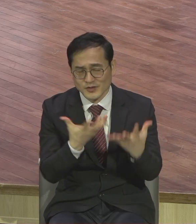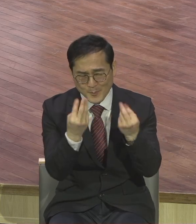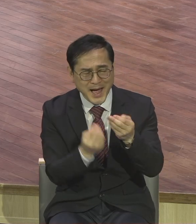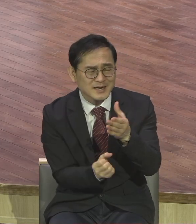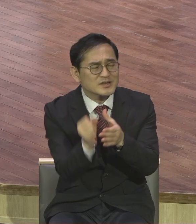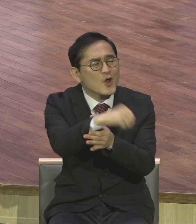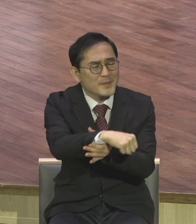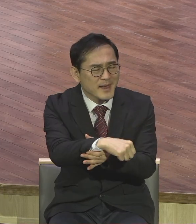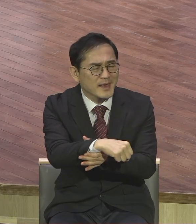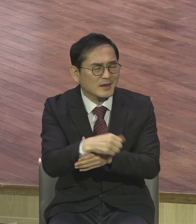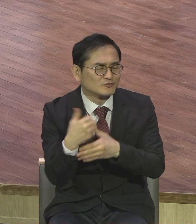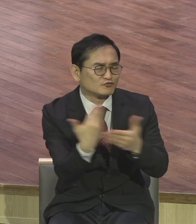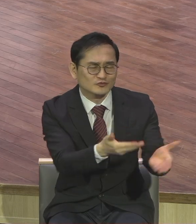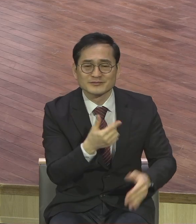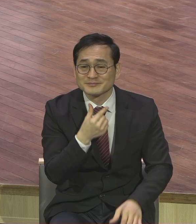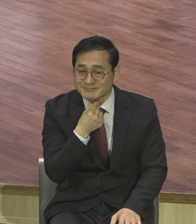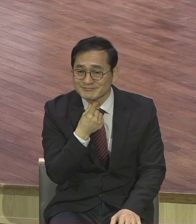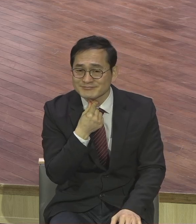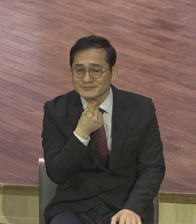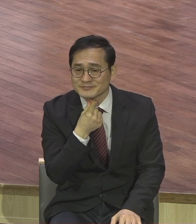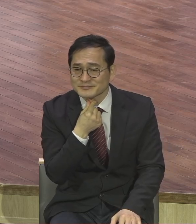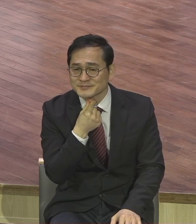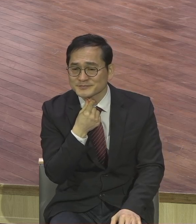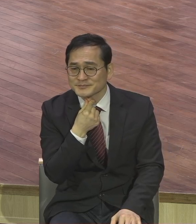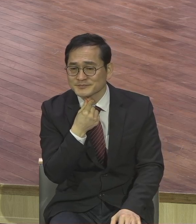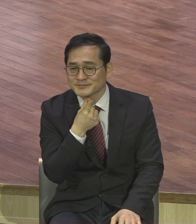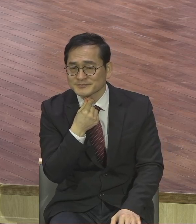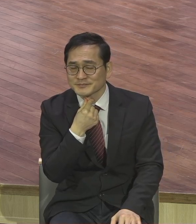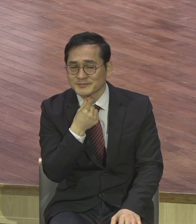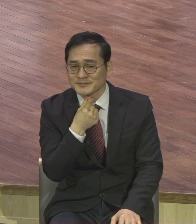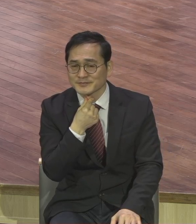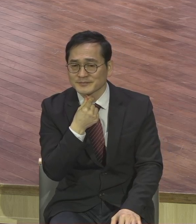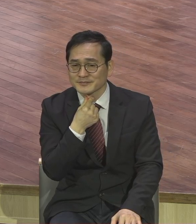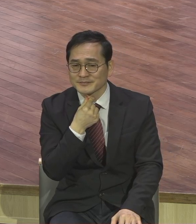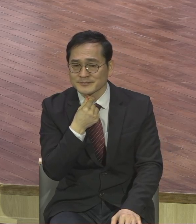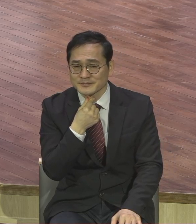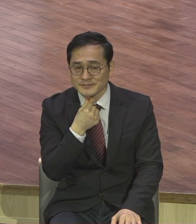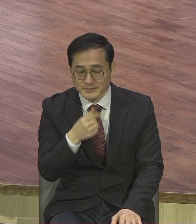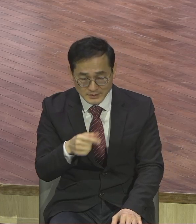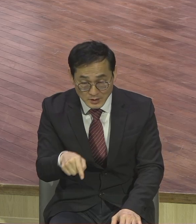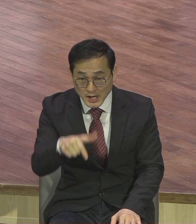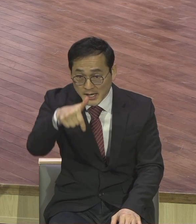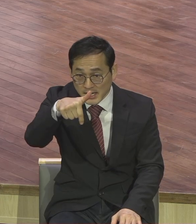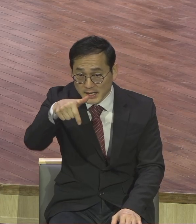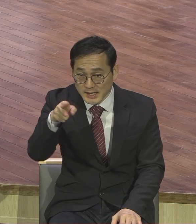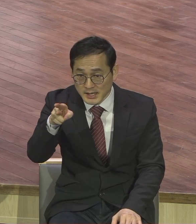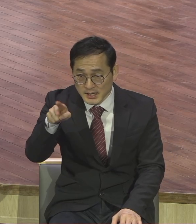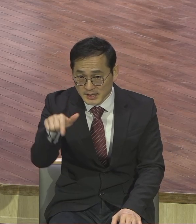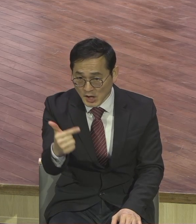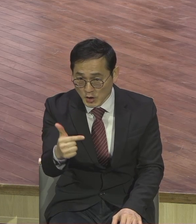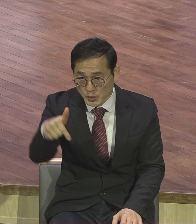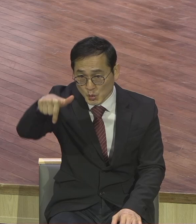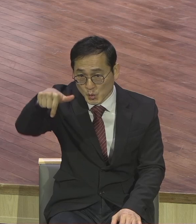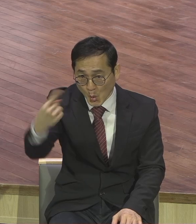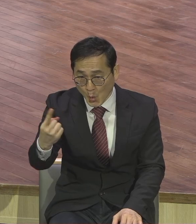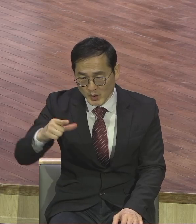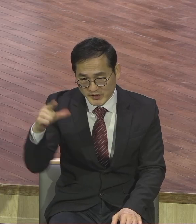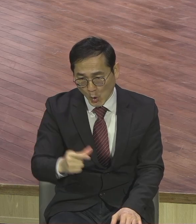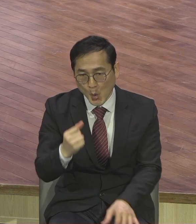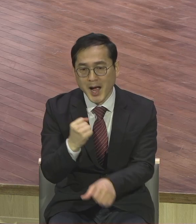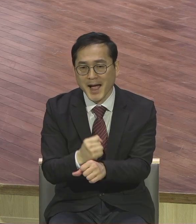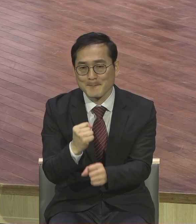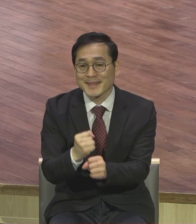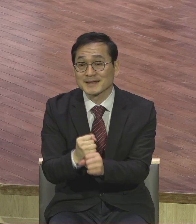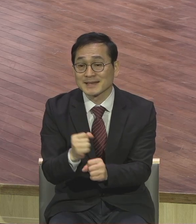맺게 하기 위함이다. 그래서 이 본문에서 견고하게 하다는 말, 헬라말로 스테리조라는데 이